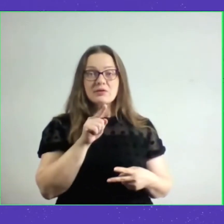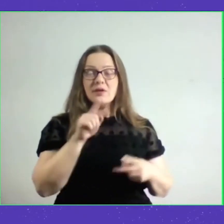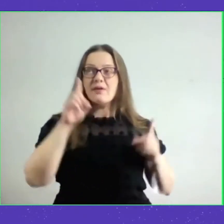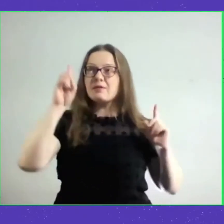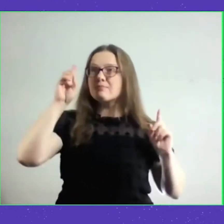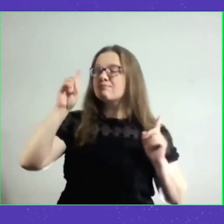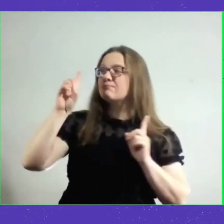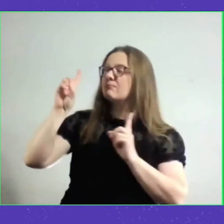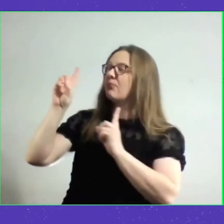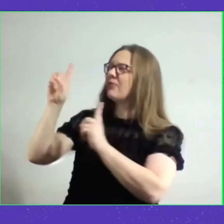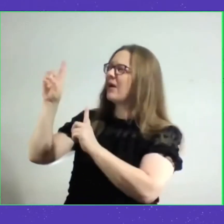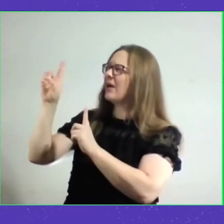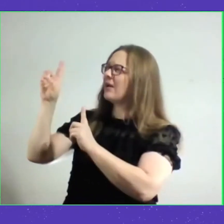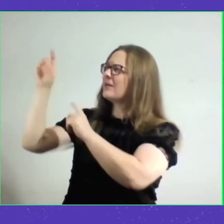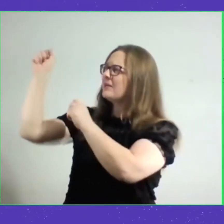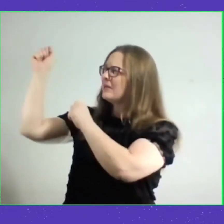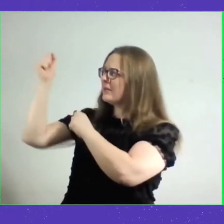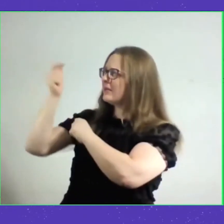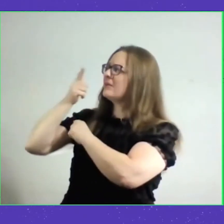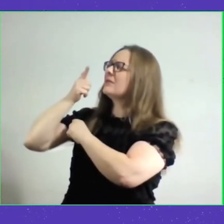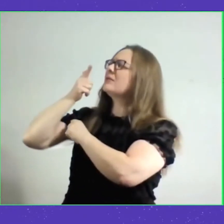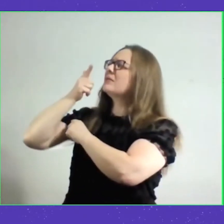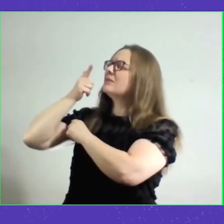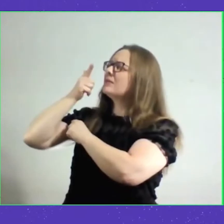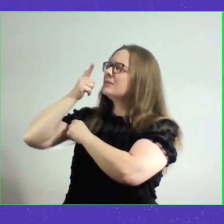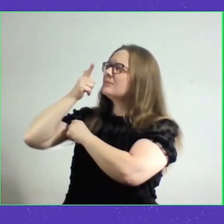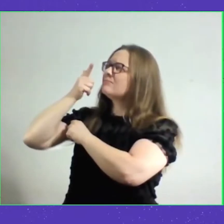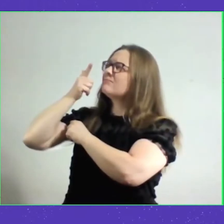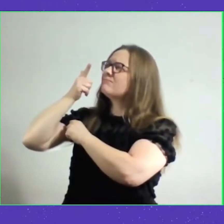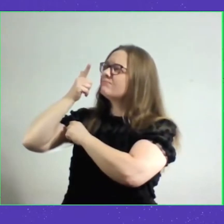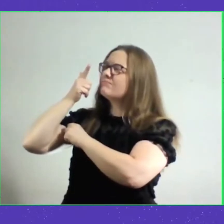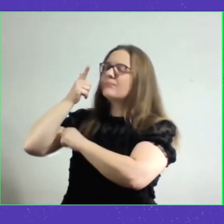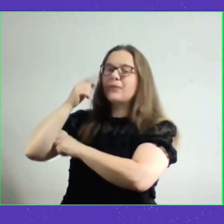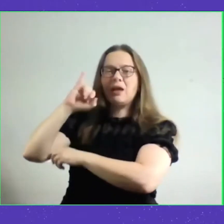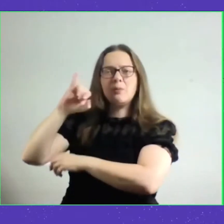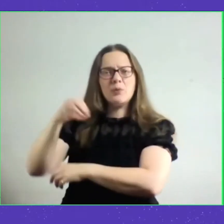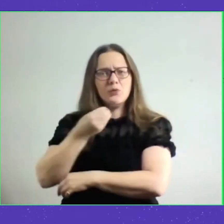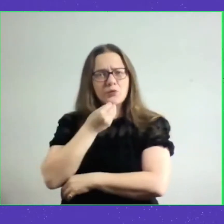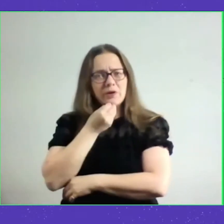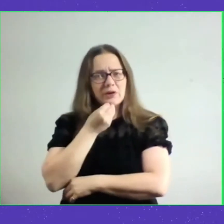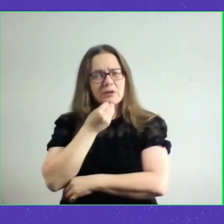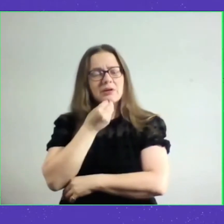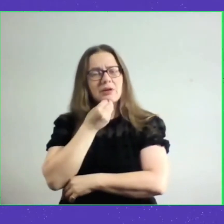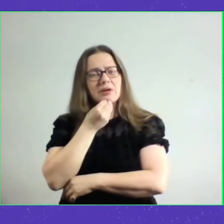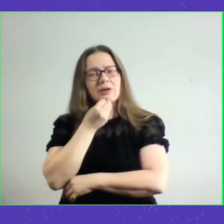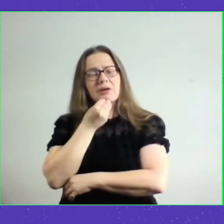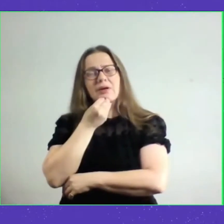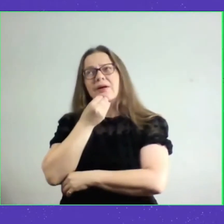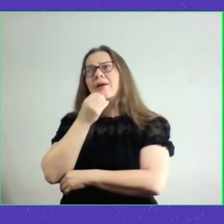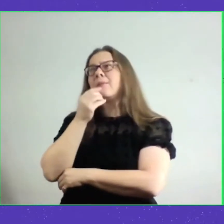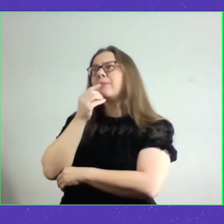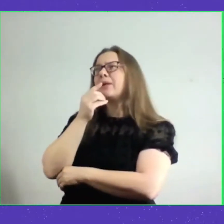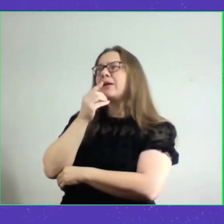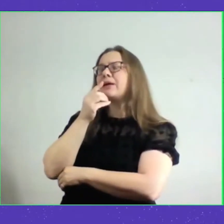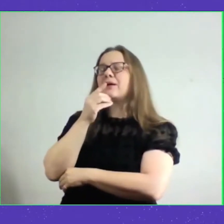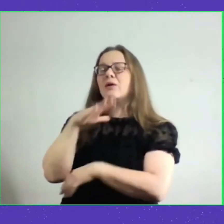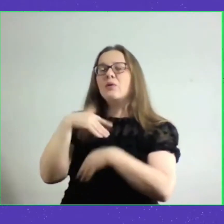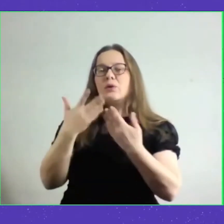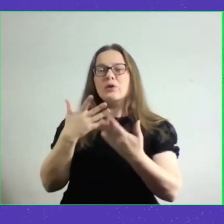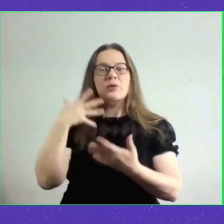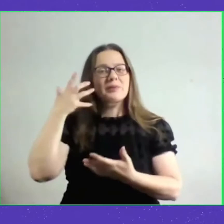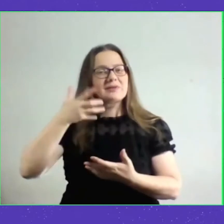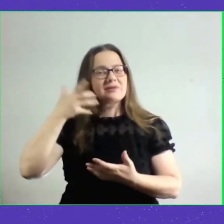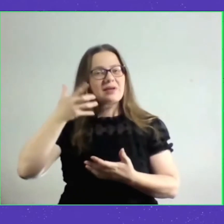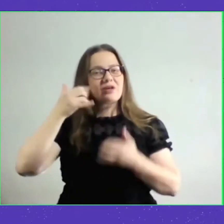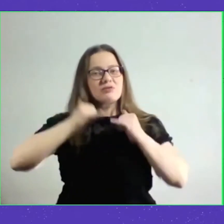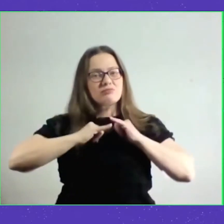você, aproveita a oportunidade. Se uma oração que um irmão fez iluminou você, aproveita a oportunidade